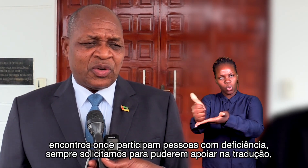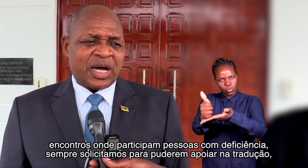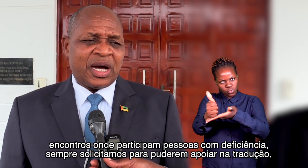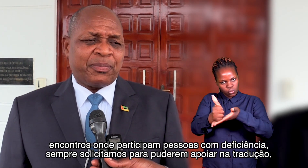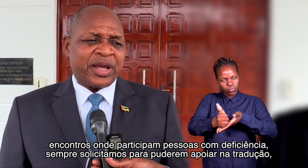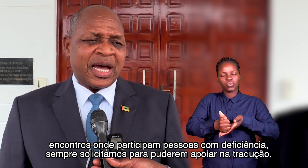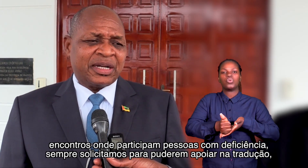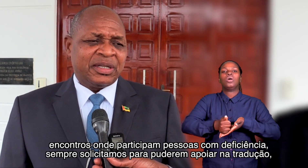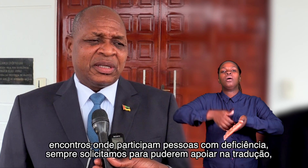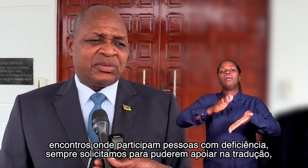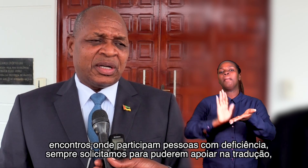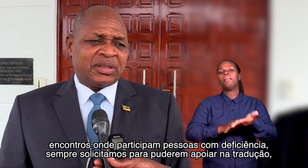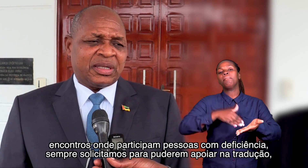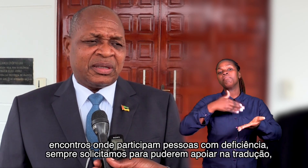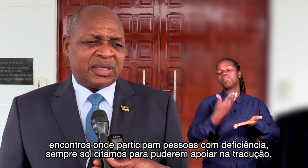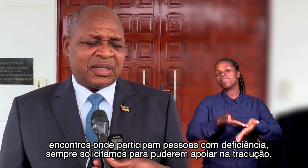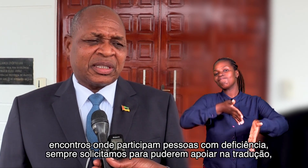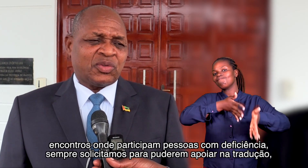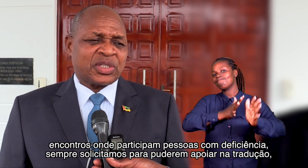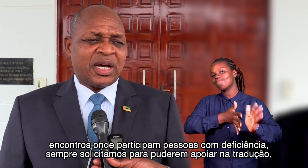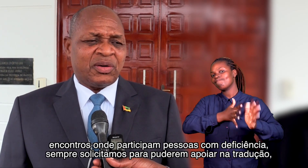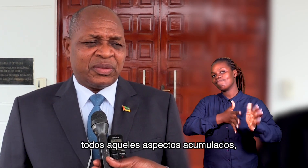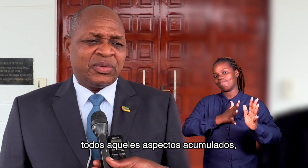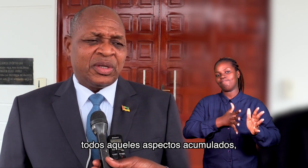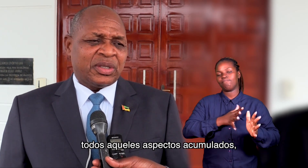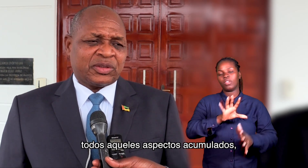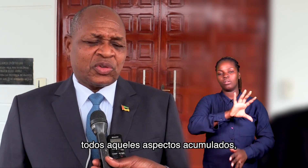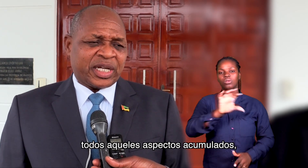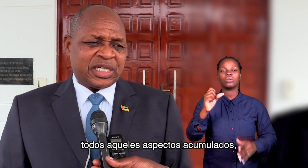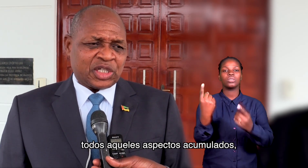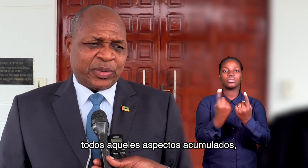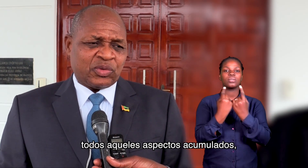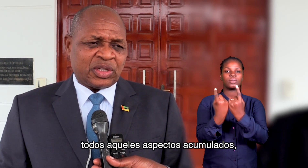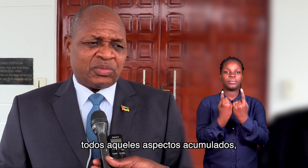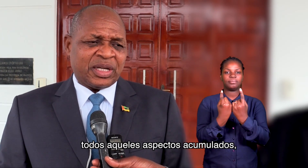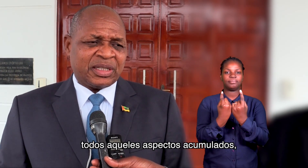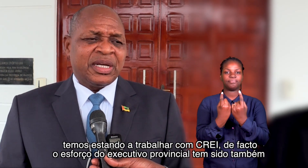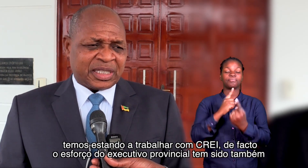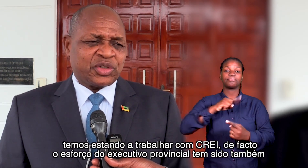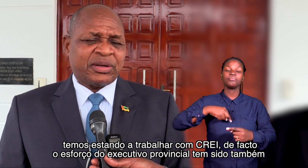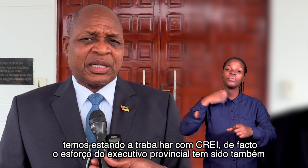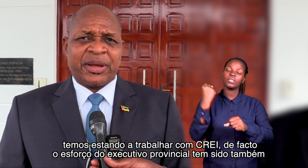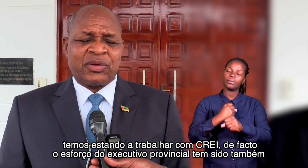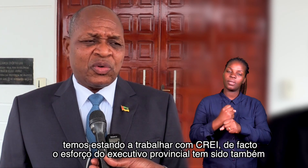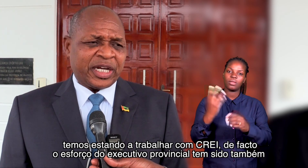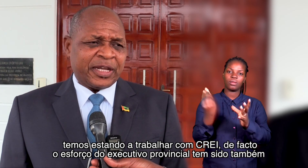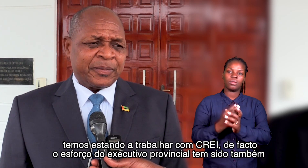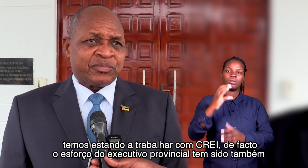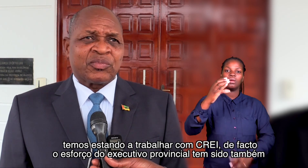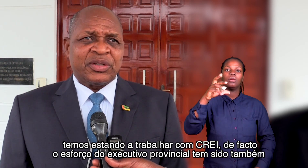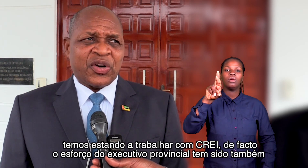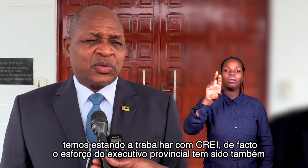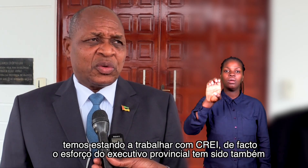portanto, apoiar na tradução, todos aqueles aspectos acumulados. Temos estado a trabalhar com o